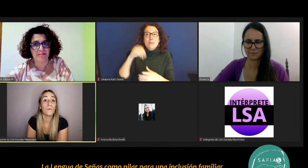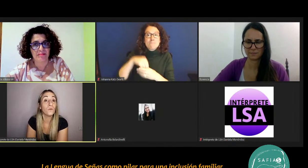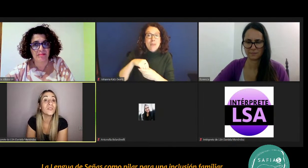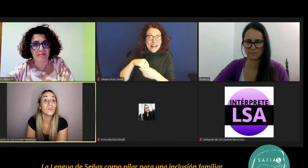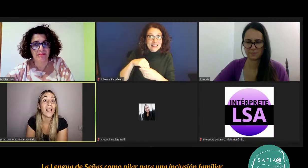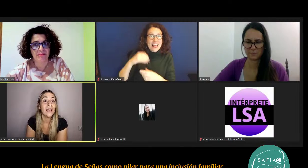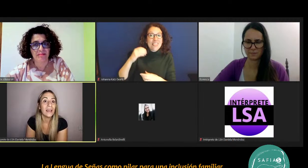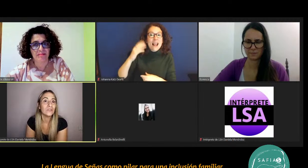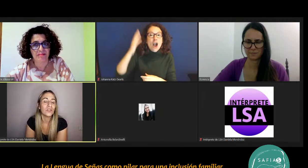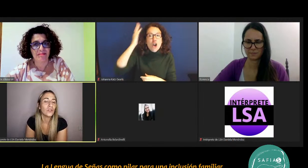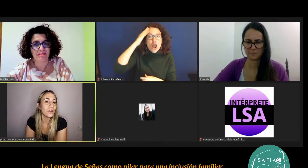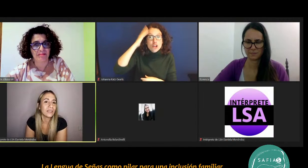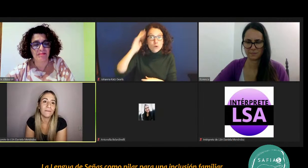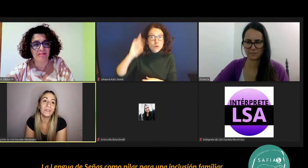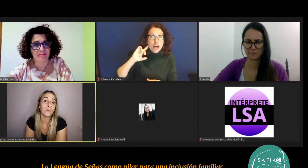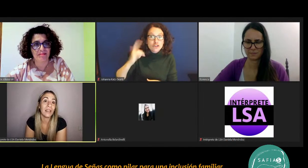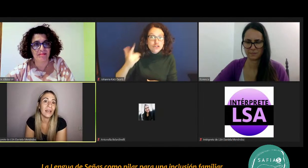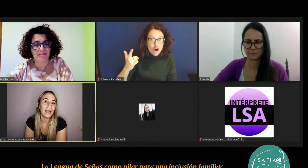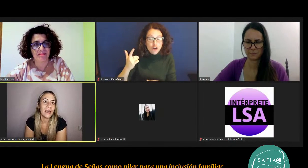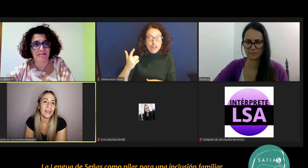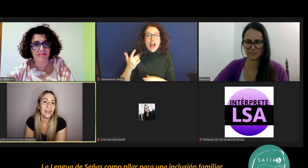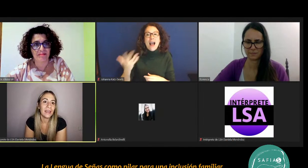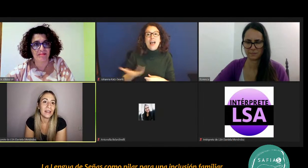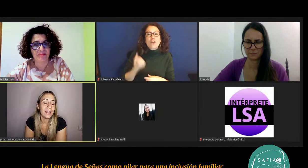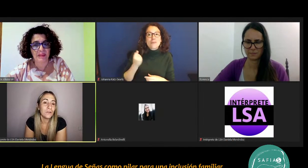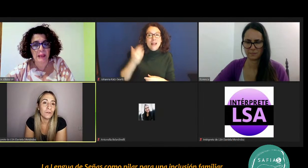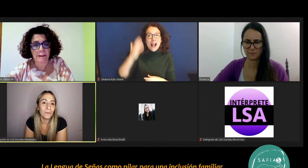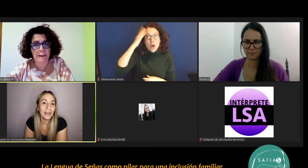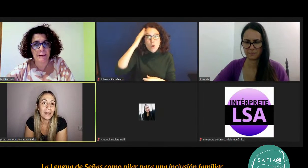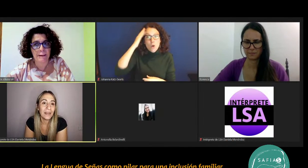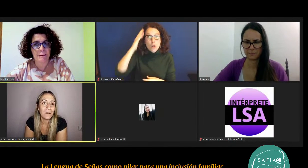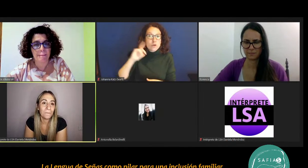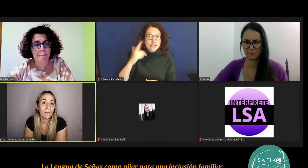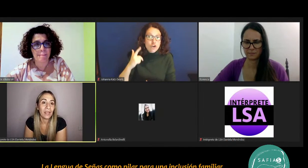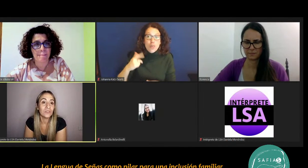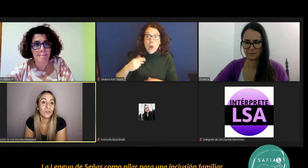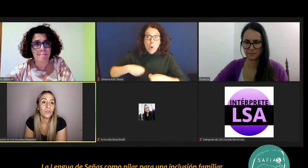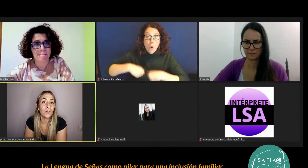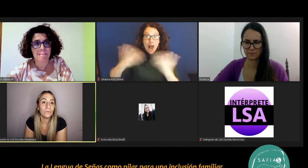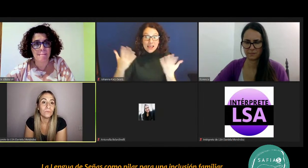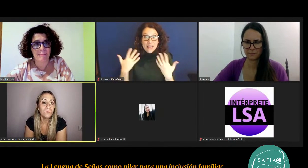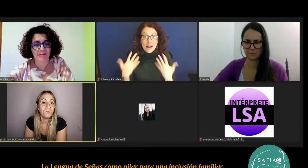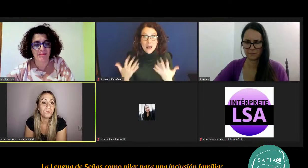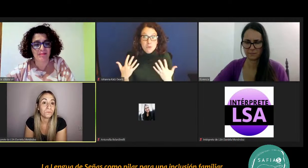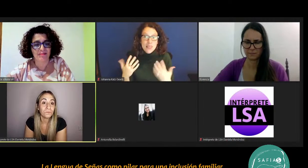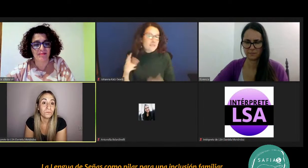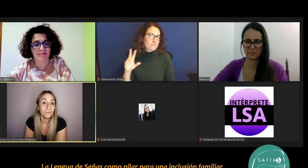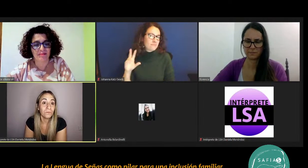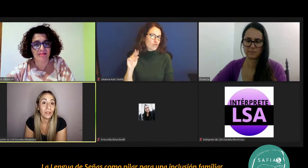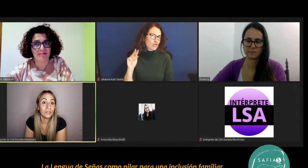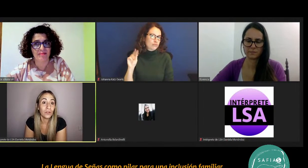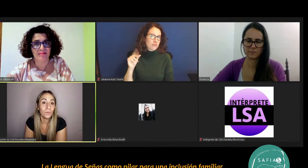sorda es muy visual, entonces todo lo que sea visual es normal. El sordo